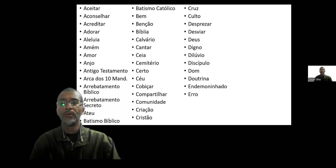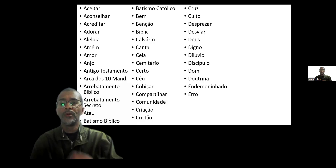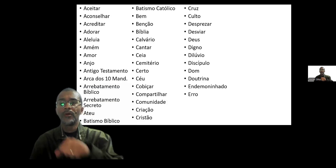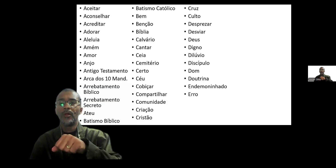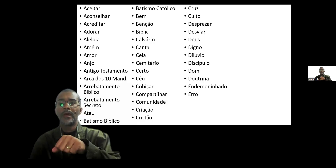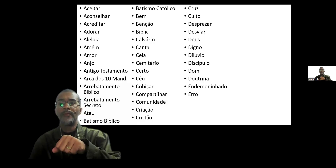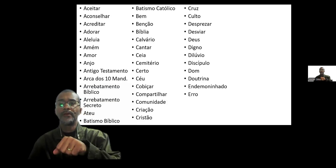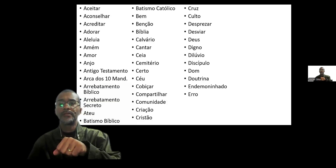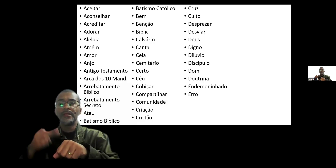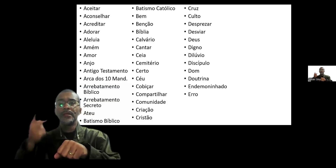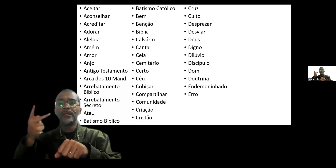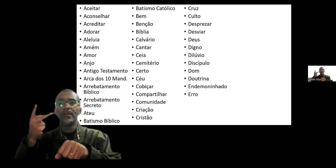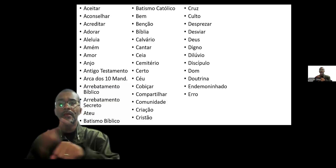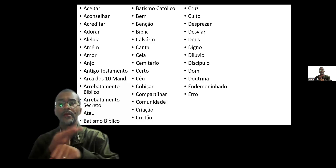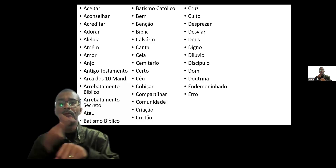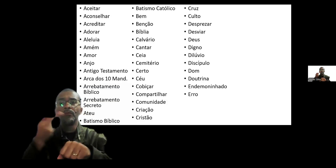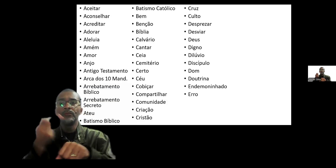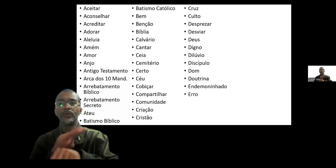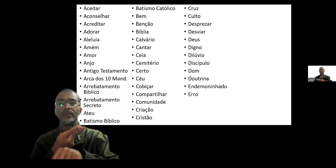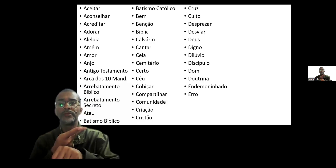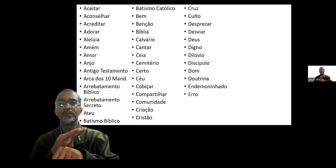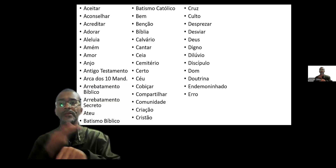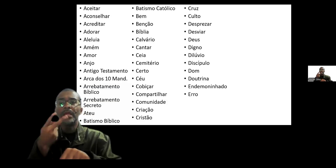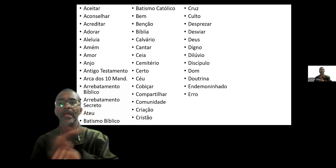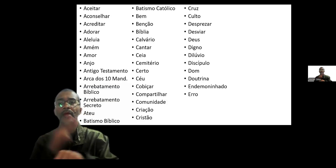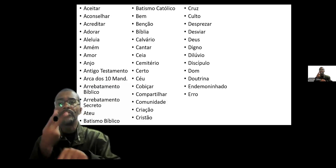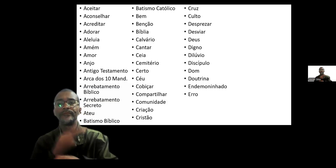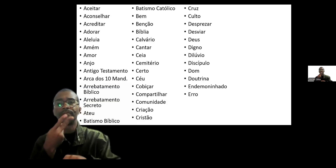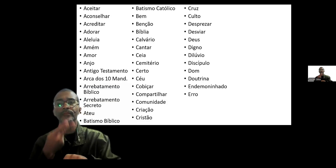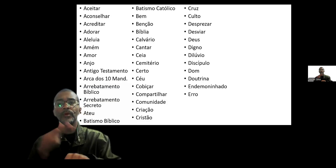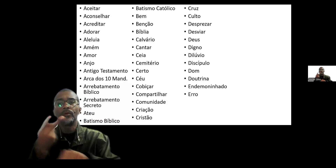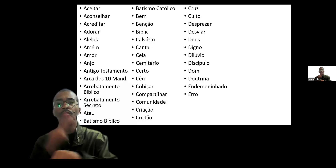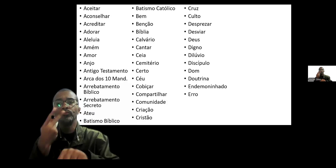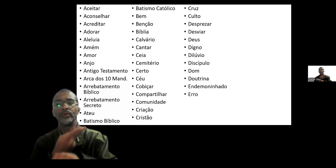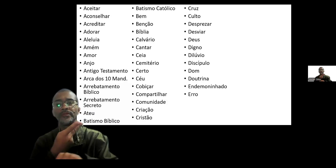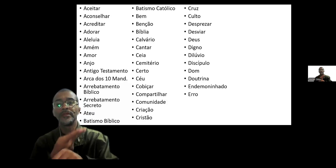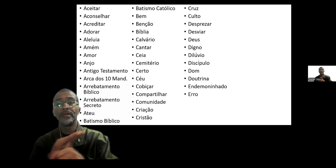Erro. Coloca a mão assim e um, dois. Erro.